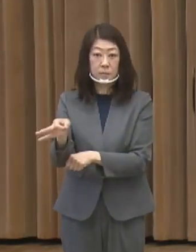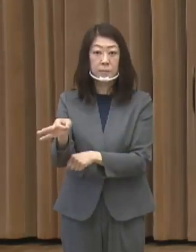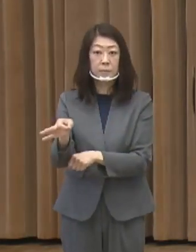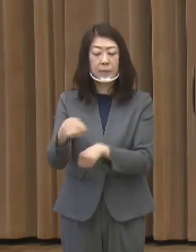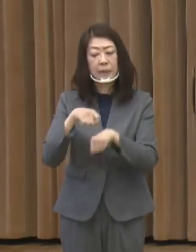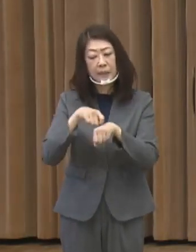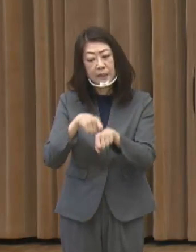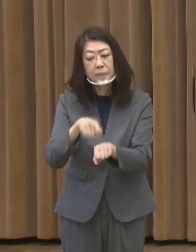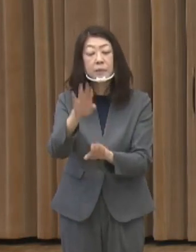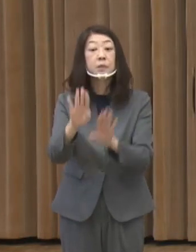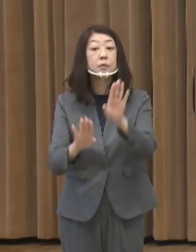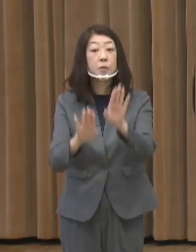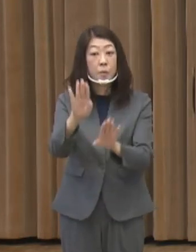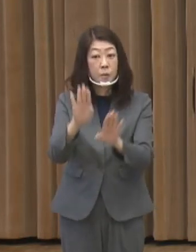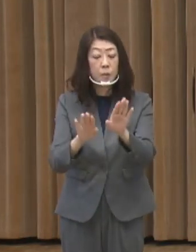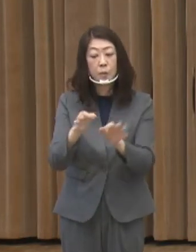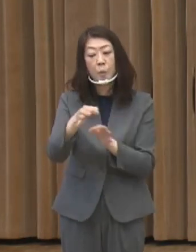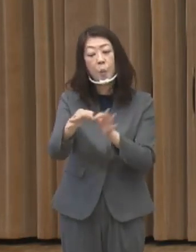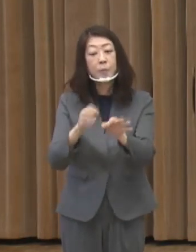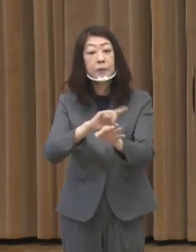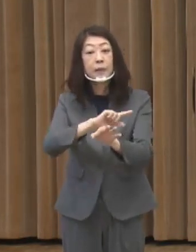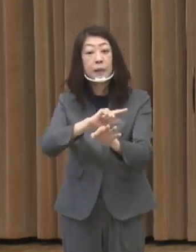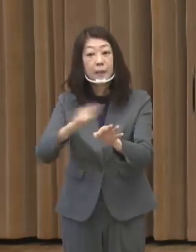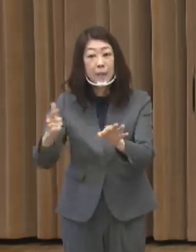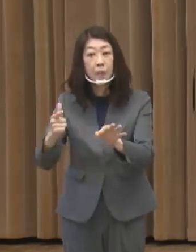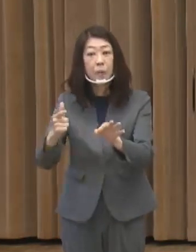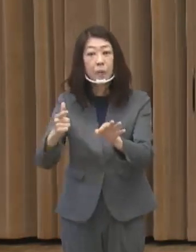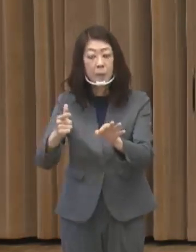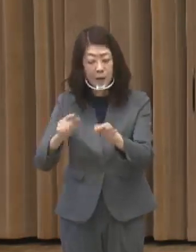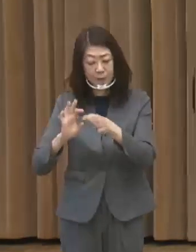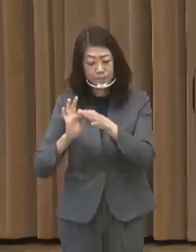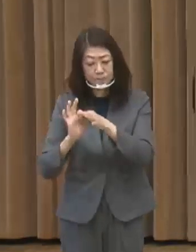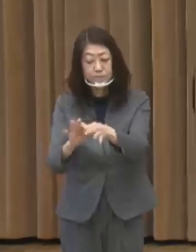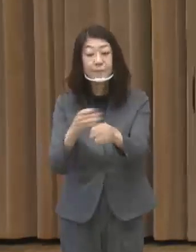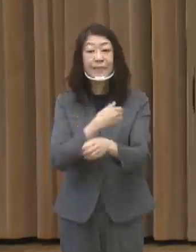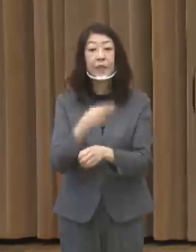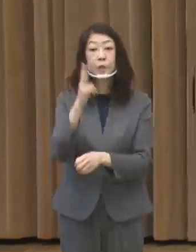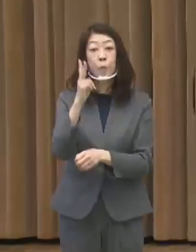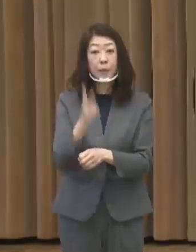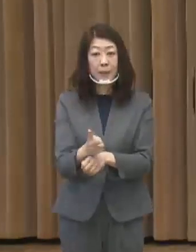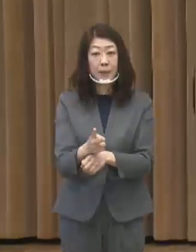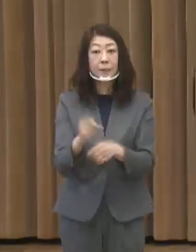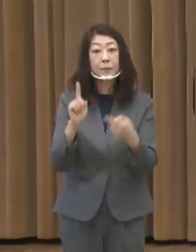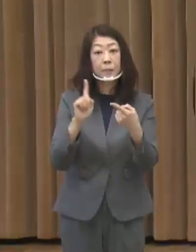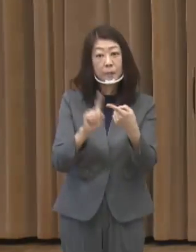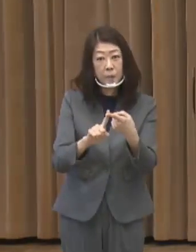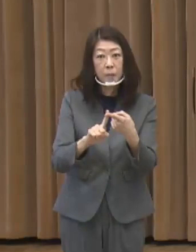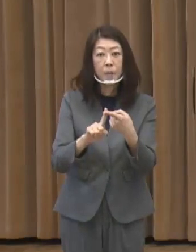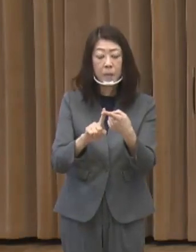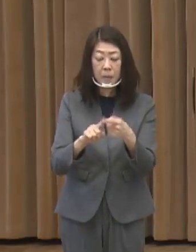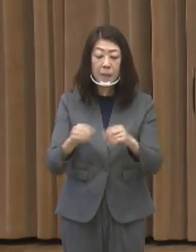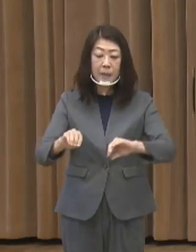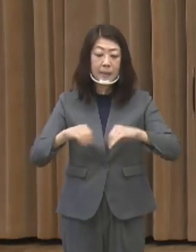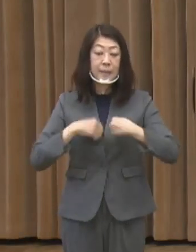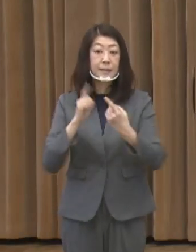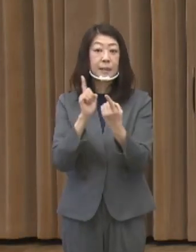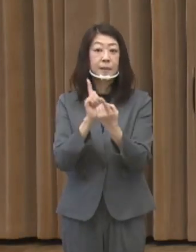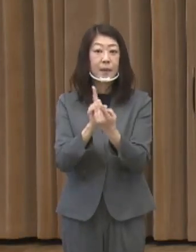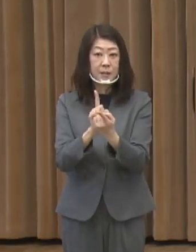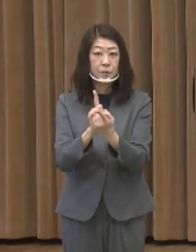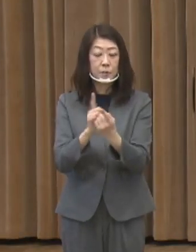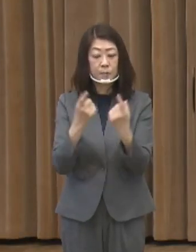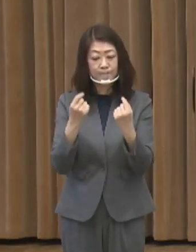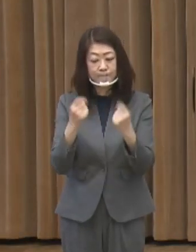しい状況にある飲食店等の事業継続と感染防止対策の徹底を両立をさせることを意図しております